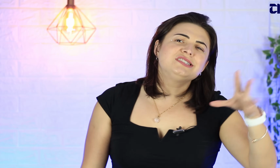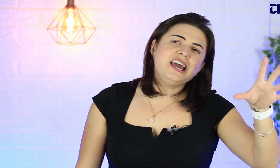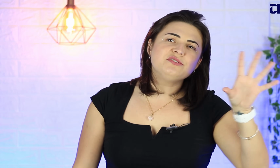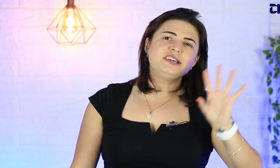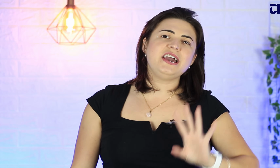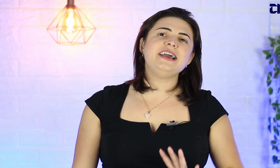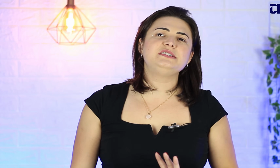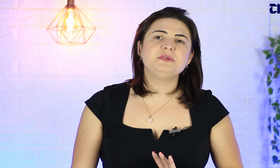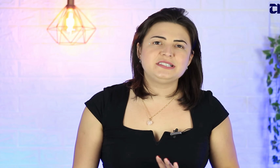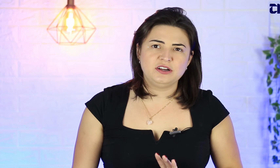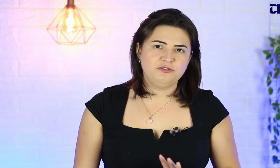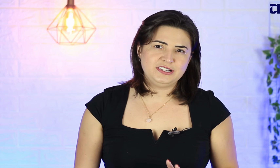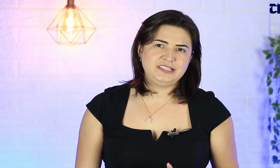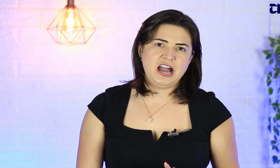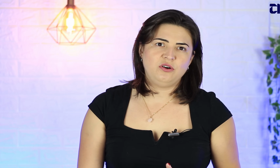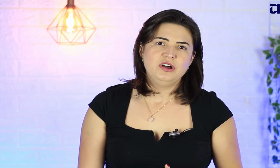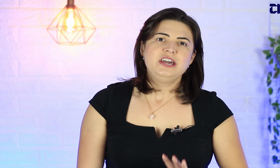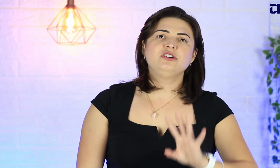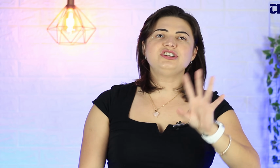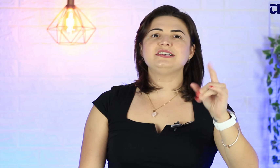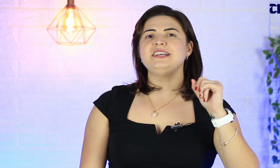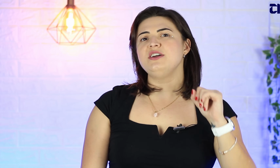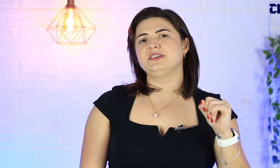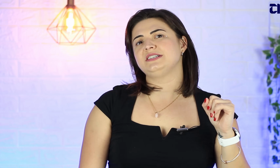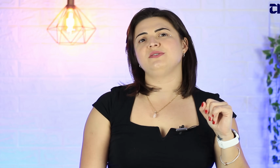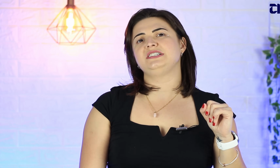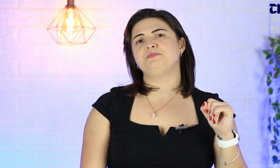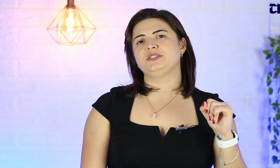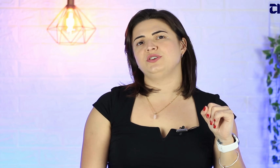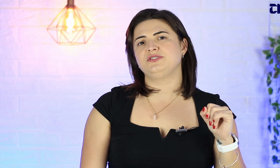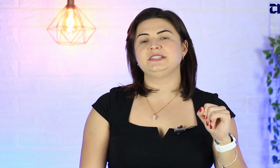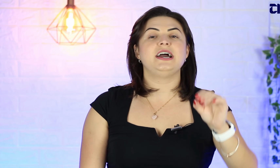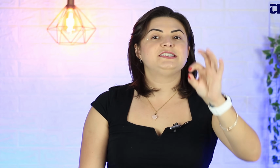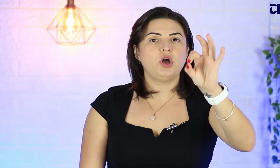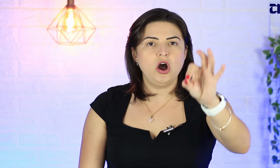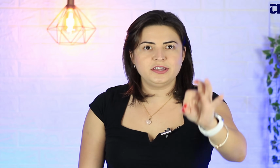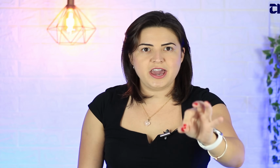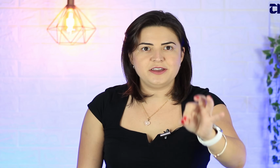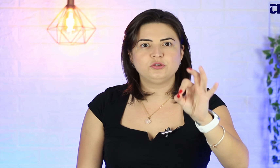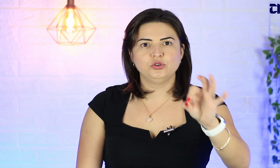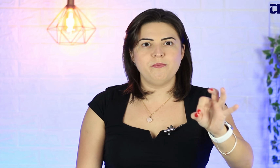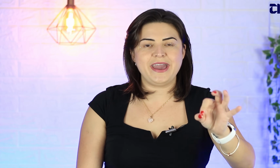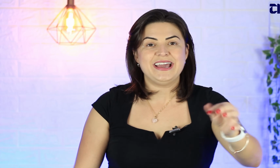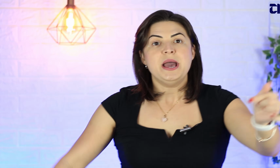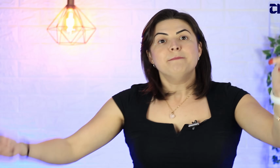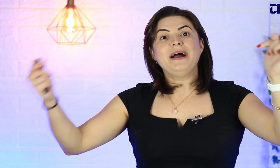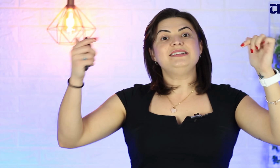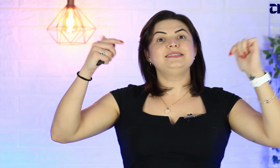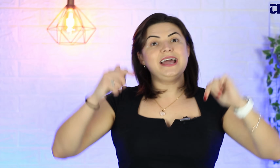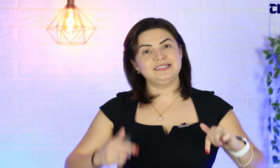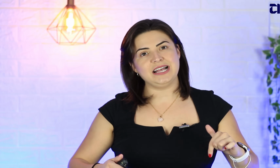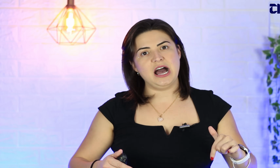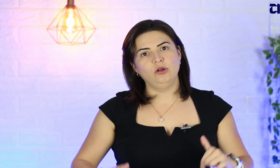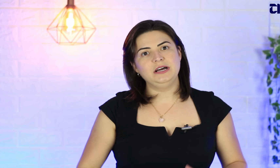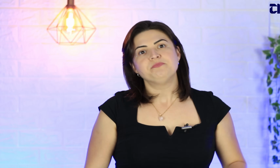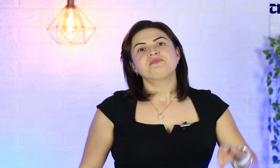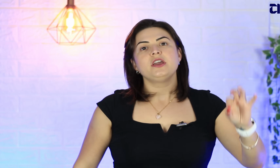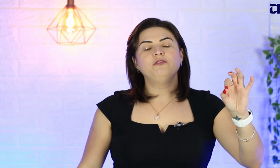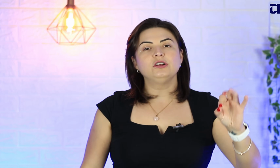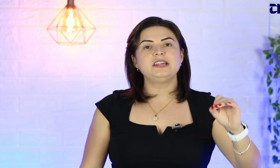eu sei o que é expressão facial. Eu já sei o que são as expressões faciais. Ok, tudo bem. Mas nessa aula, eu vou